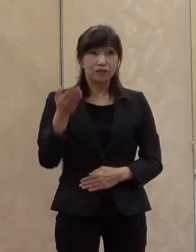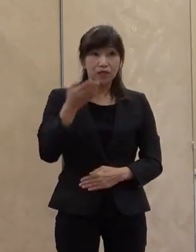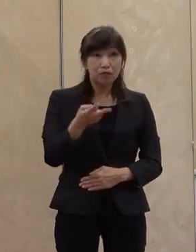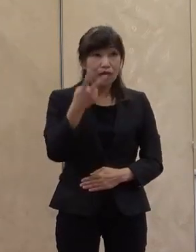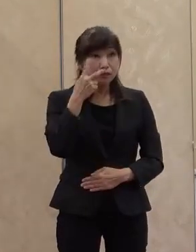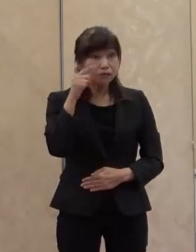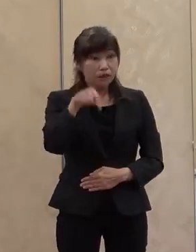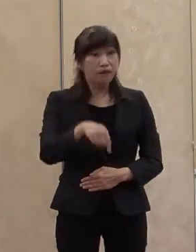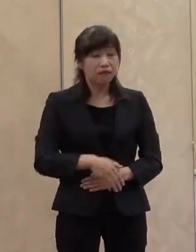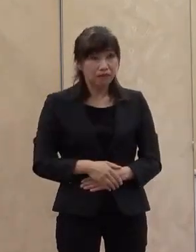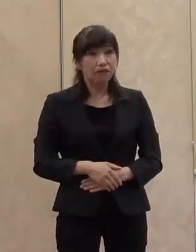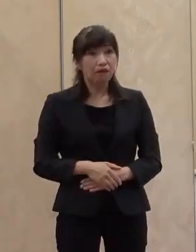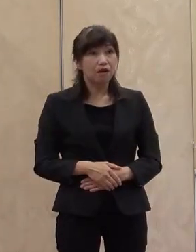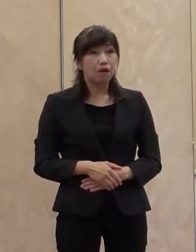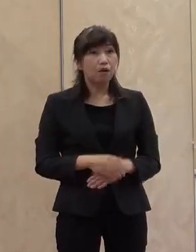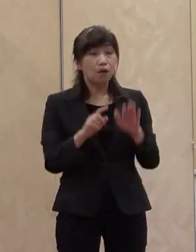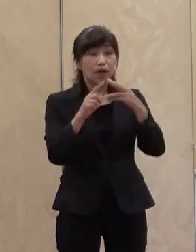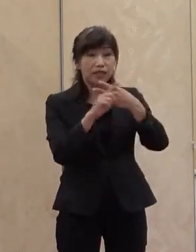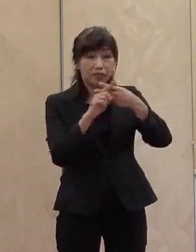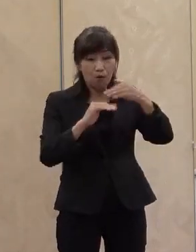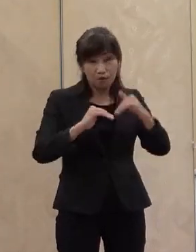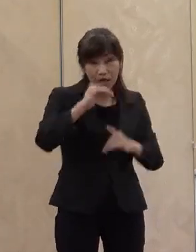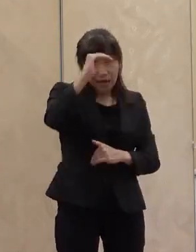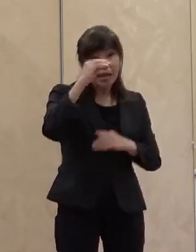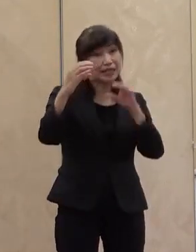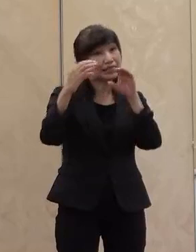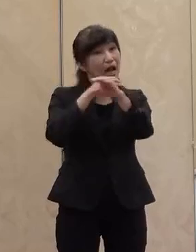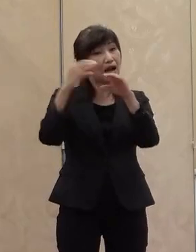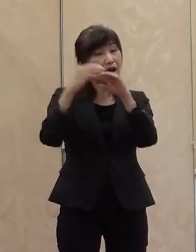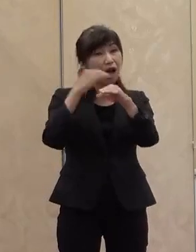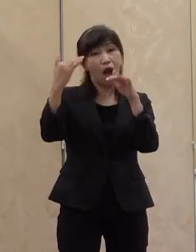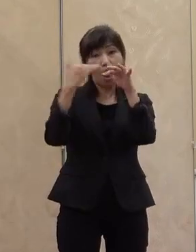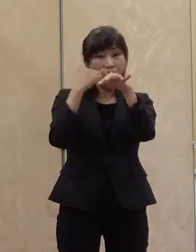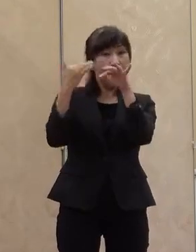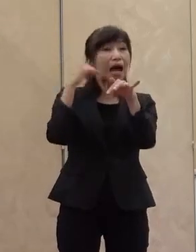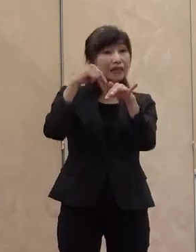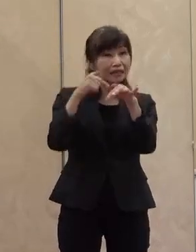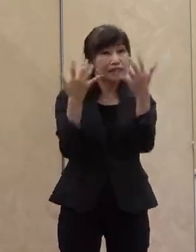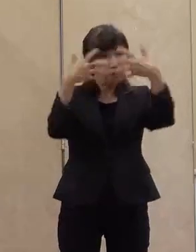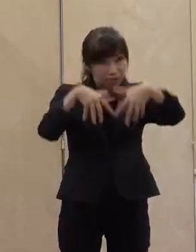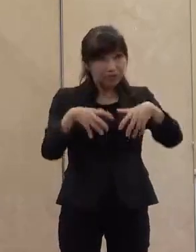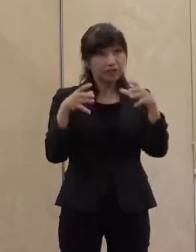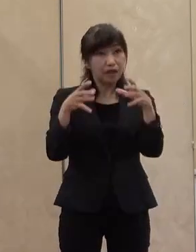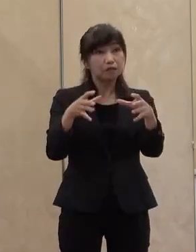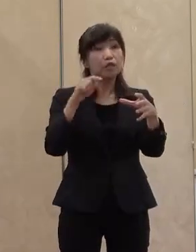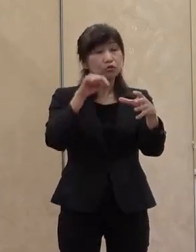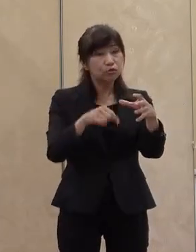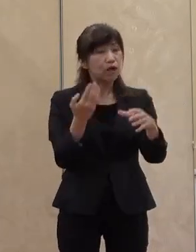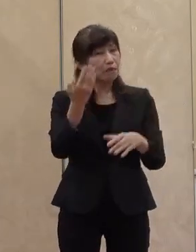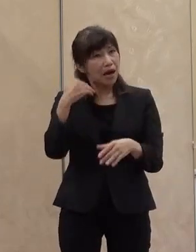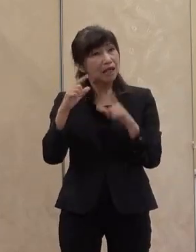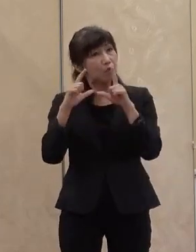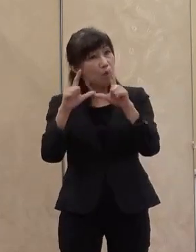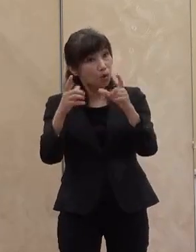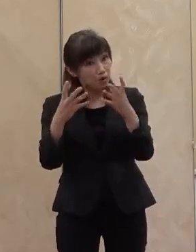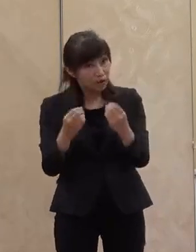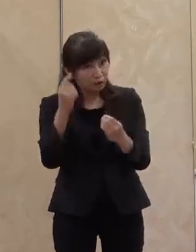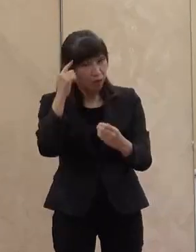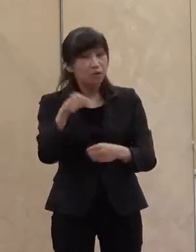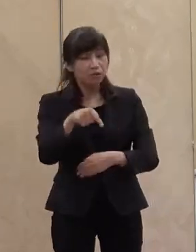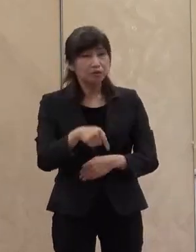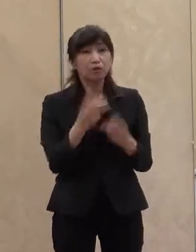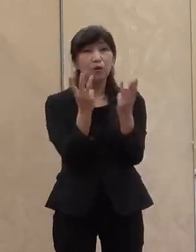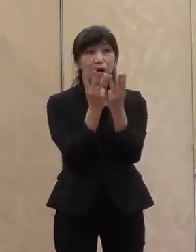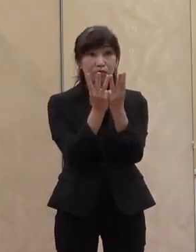ども、これは高機能換気扇の導入についてです。これはまあ既に皆さんにご報告した通りですが、その件